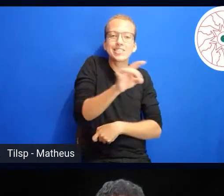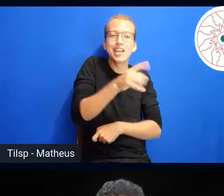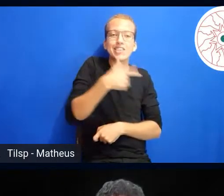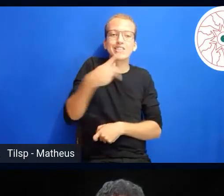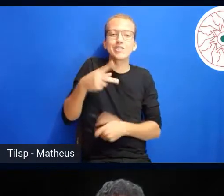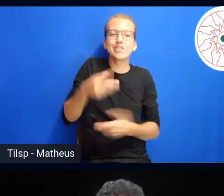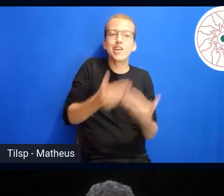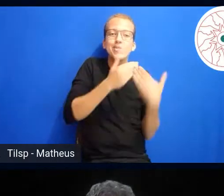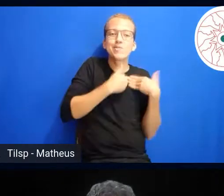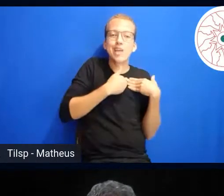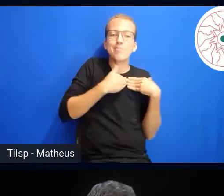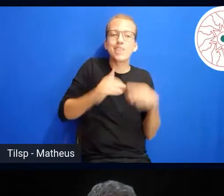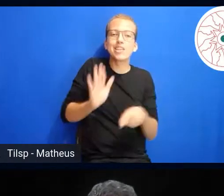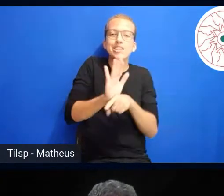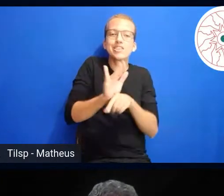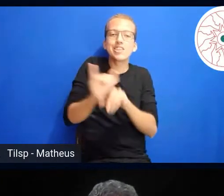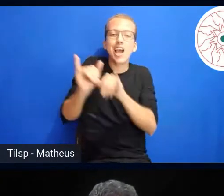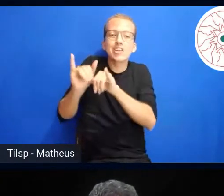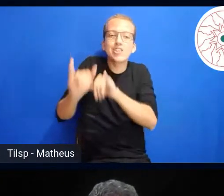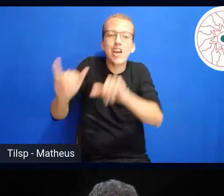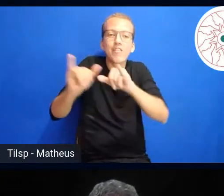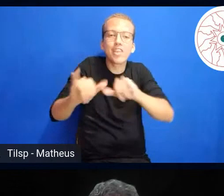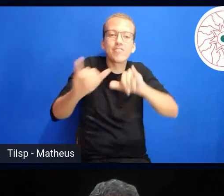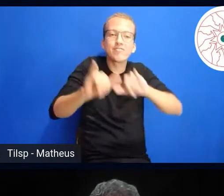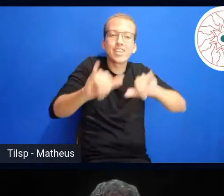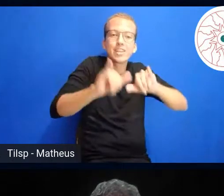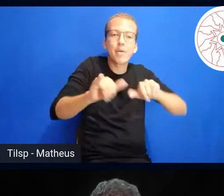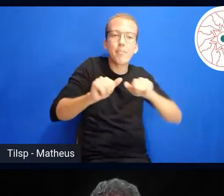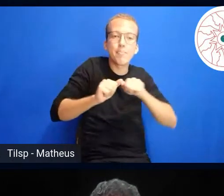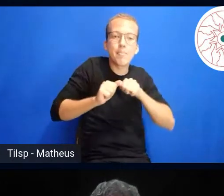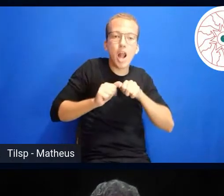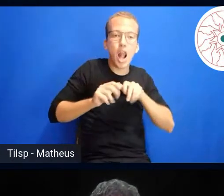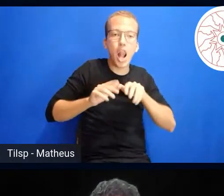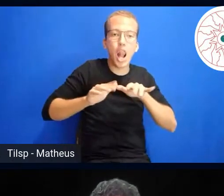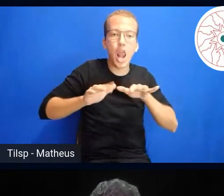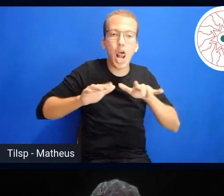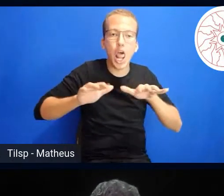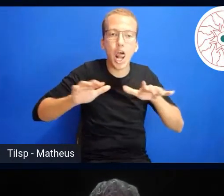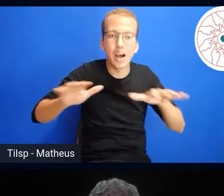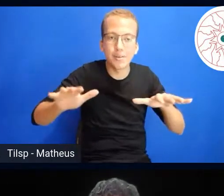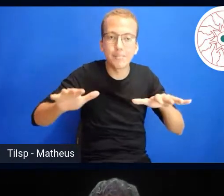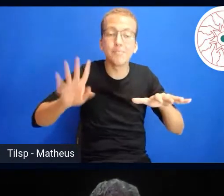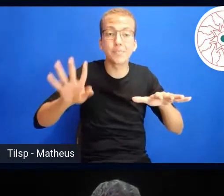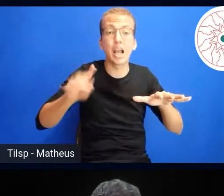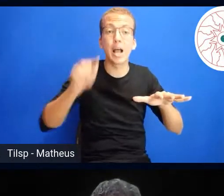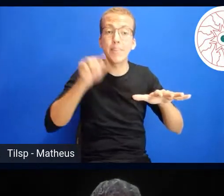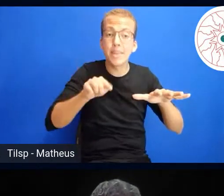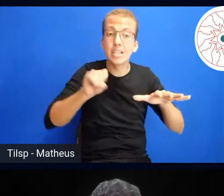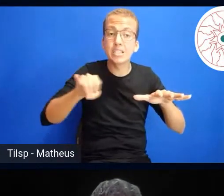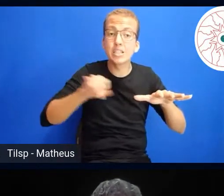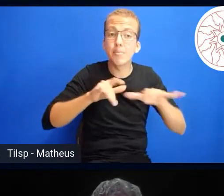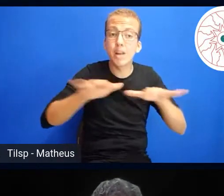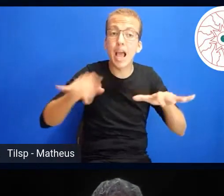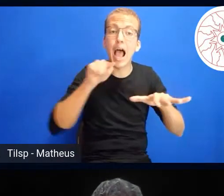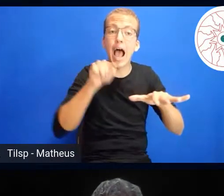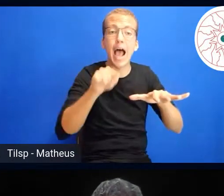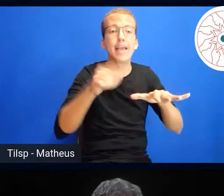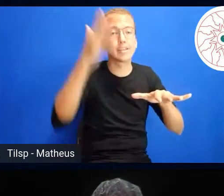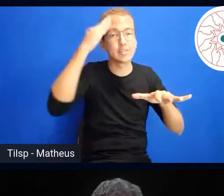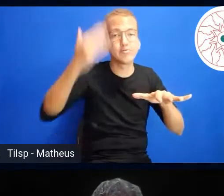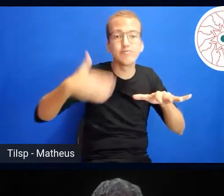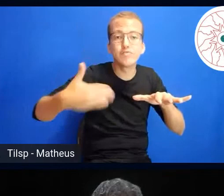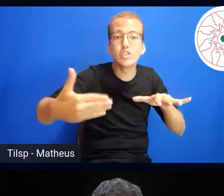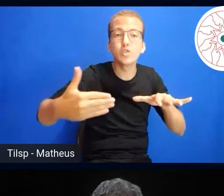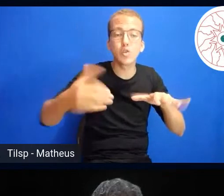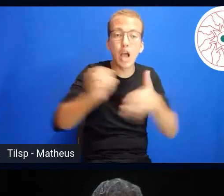contribuindo de sua maneira para que de fato tenhamos futuramente essa escrita de sinais consolidada.